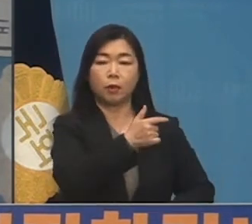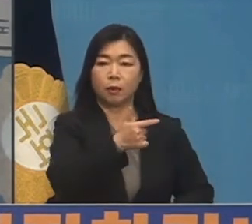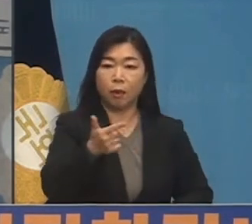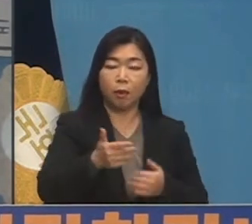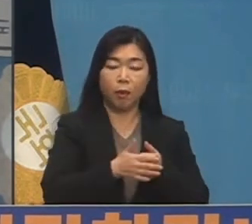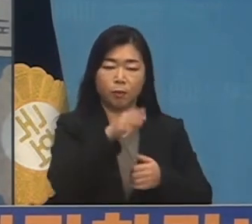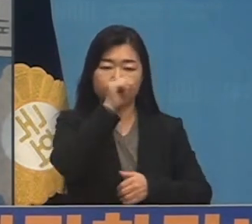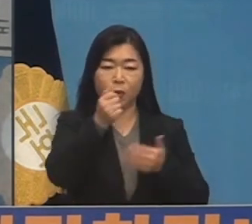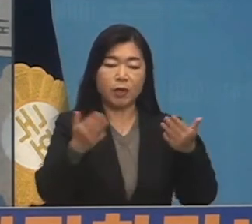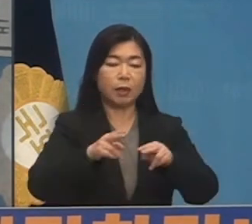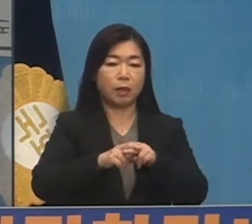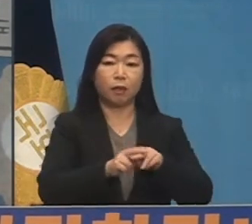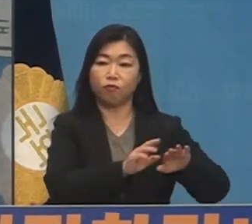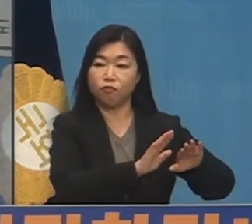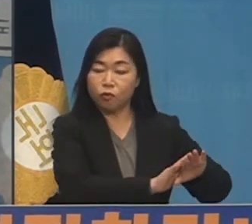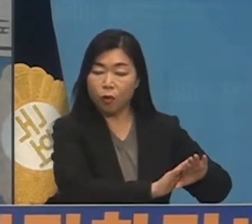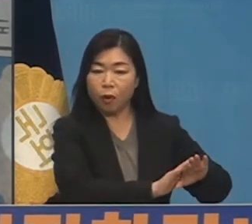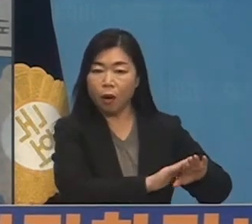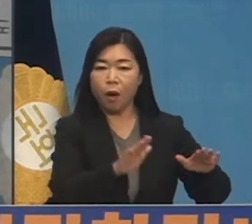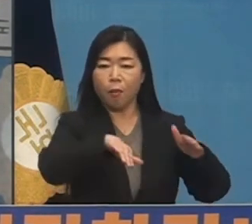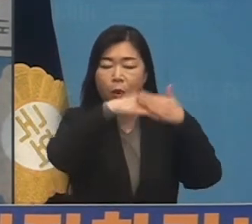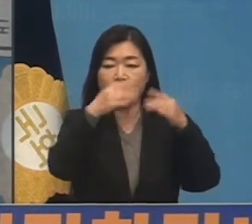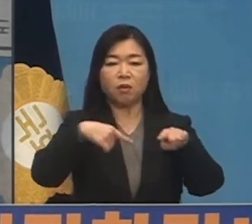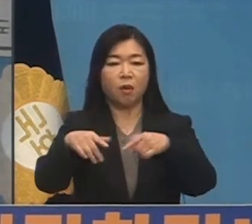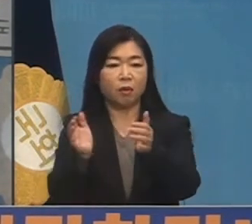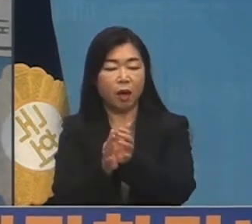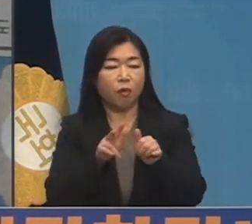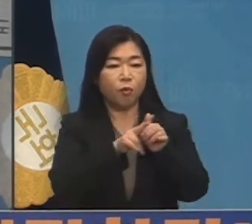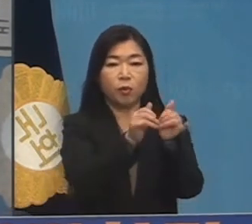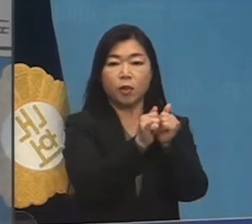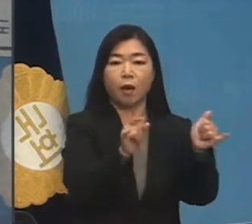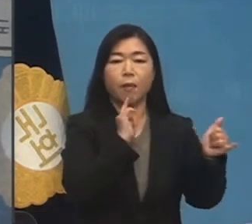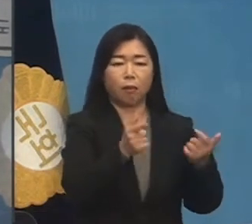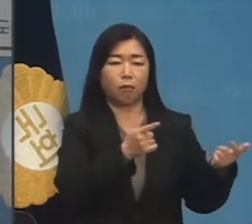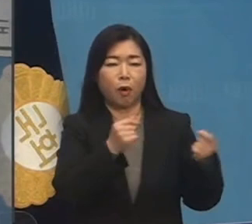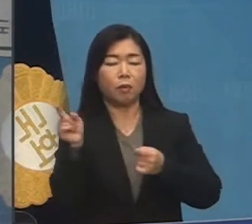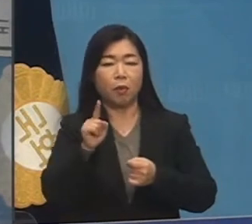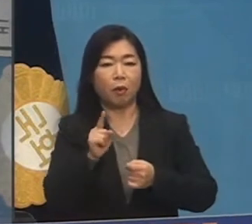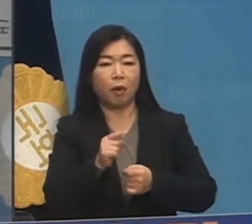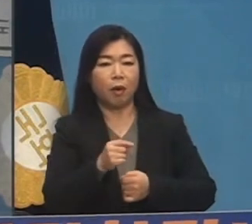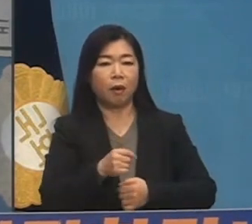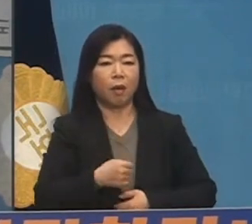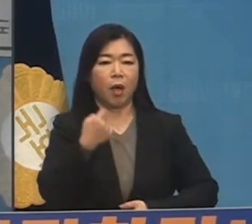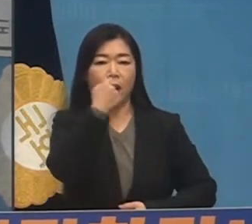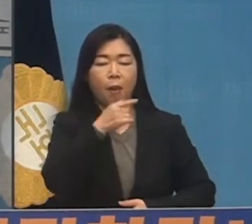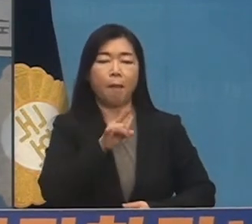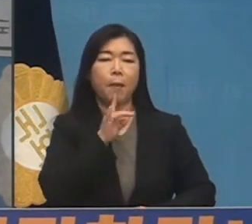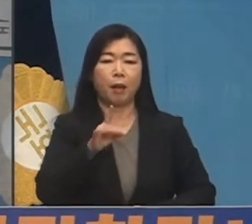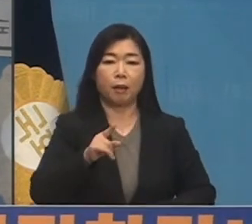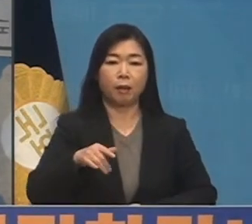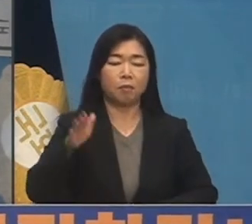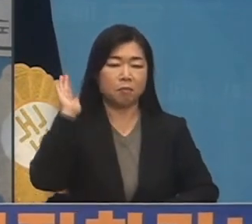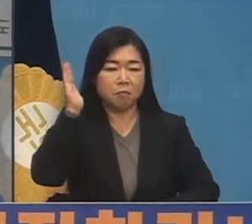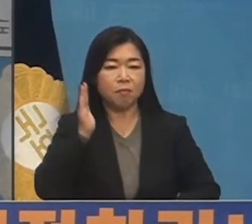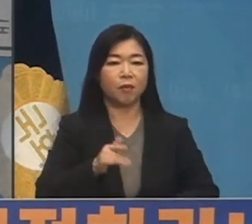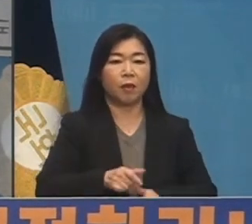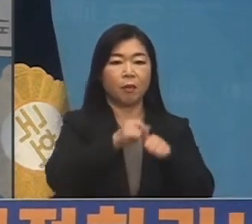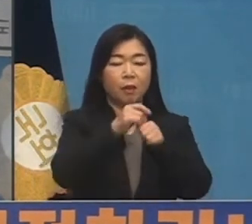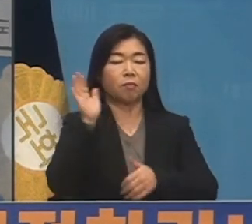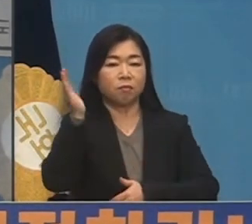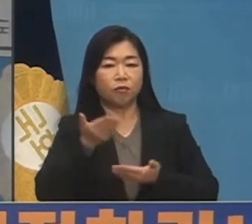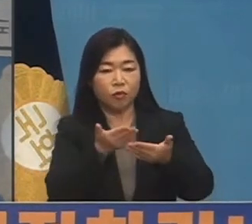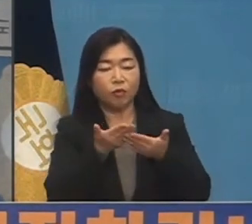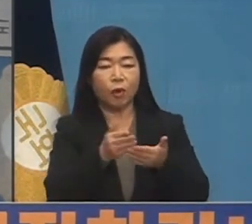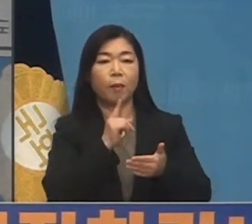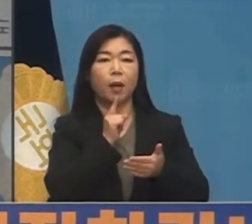대량 일자리를 놔두고 모든 정당 그리고 모든 후보들이 지키지 못할 시장 일자리 공약만 남발하고